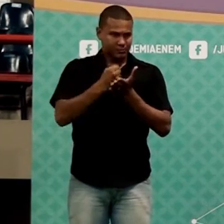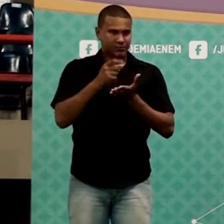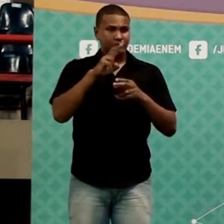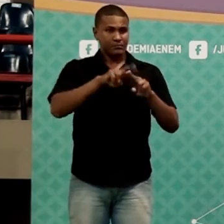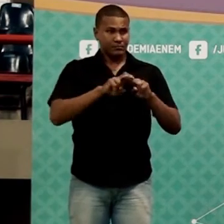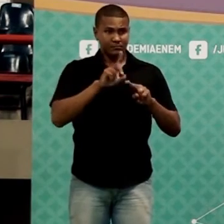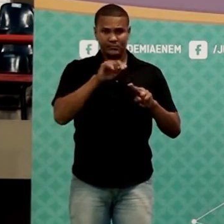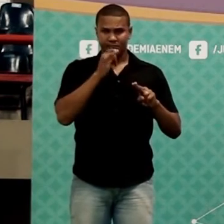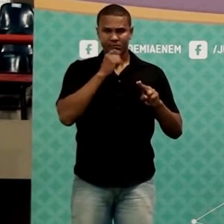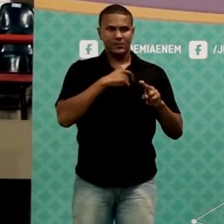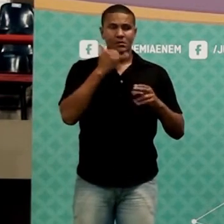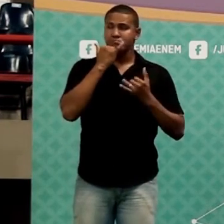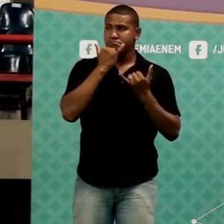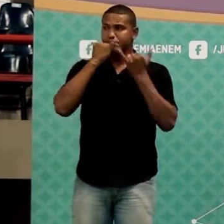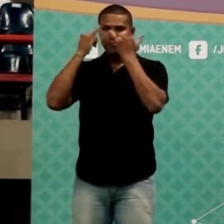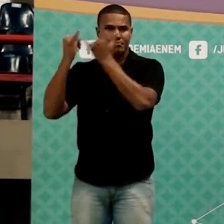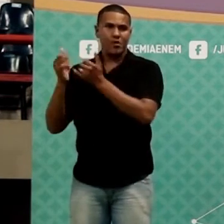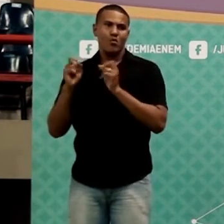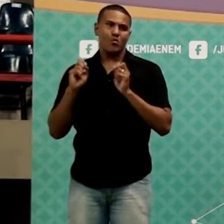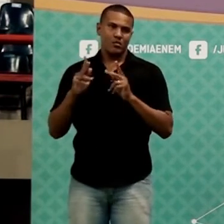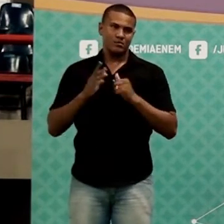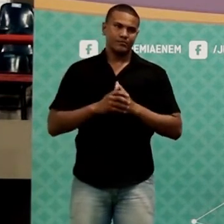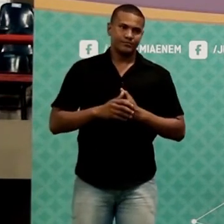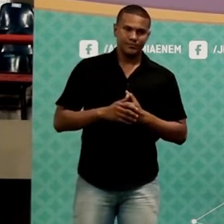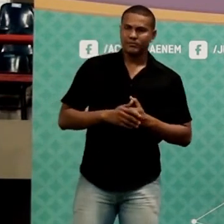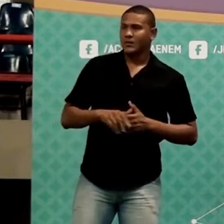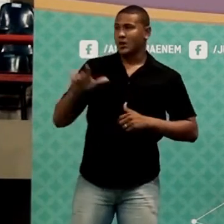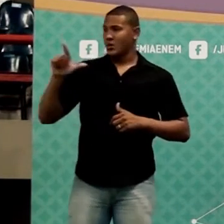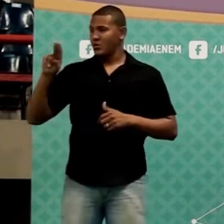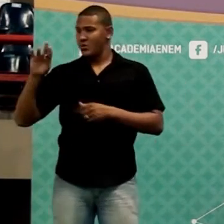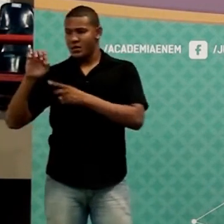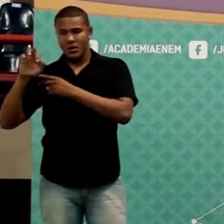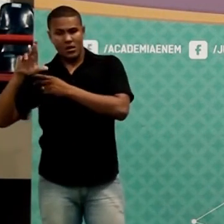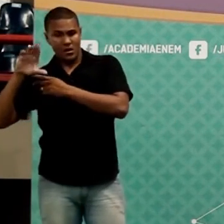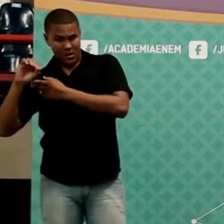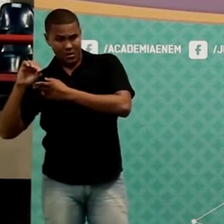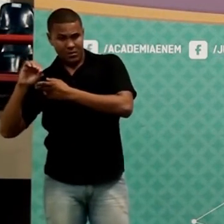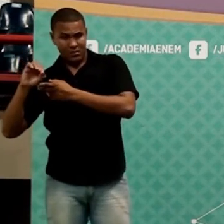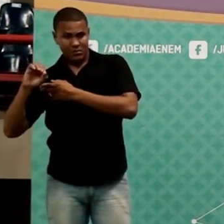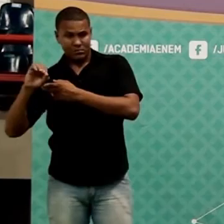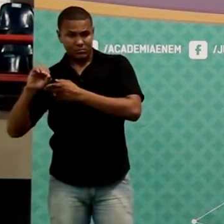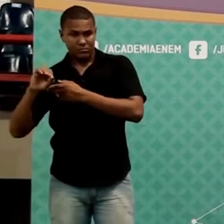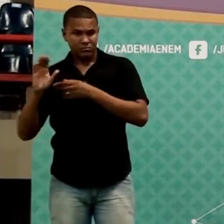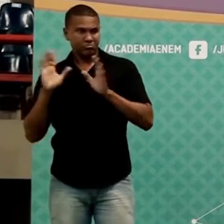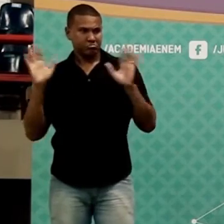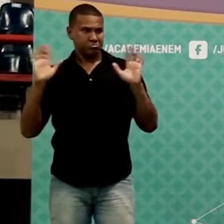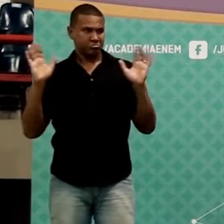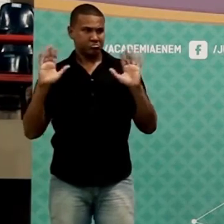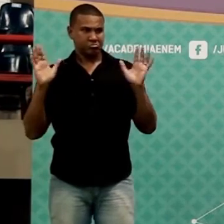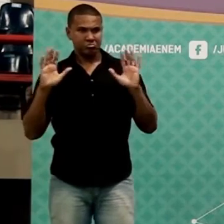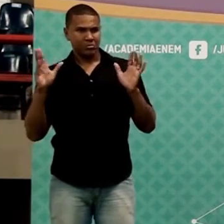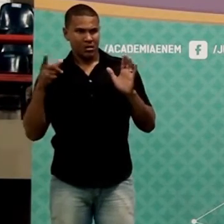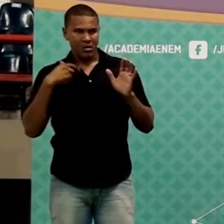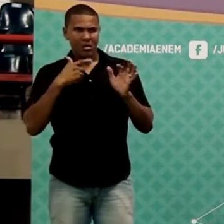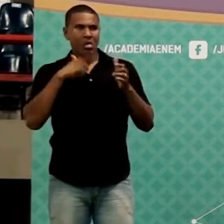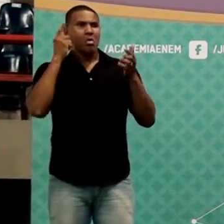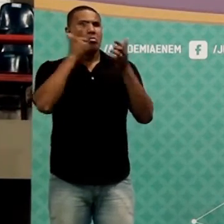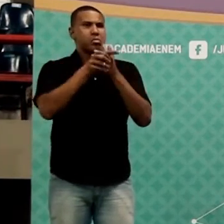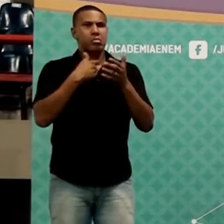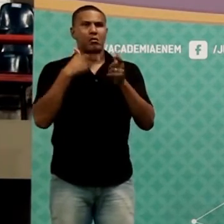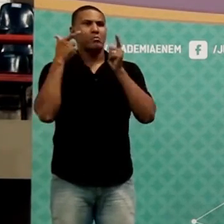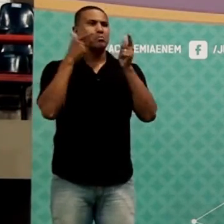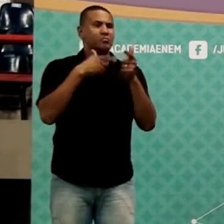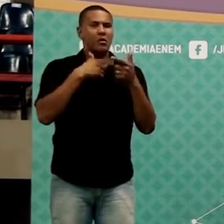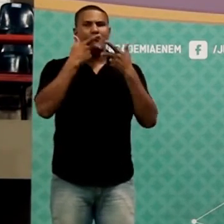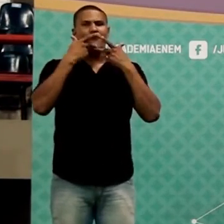ele dos seus pecados. Lutero foi avisado do que estava acontecendo. Em nenhum momento ele pediu para ninguém atacar a igreja, matar ninguém.